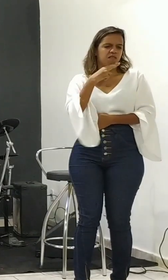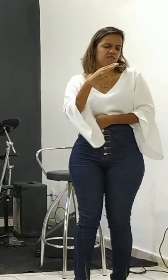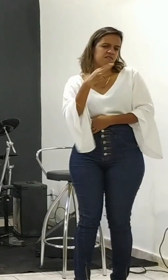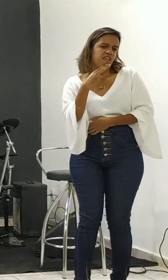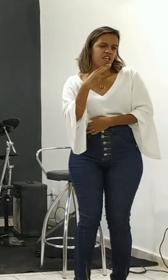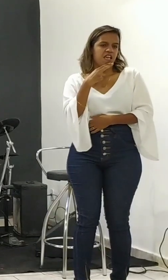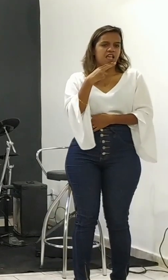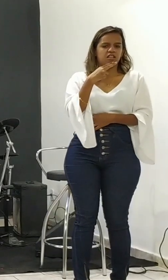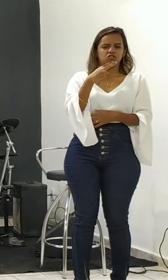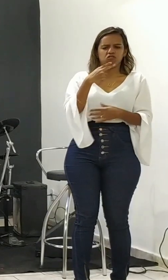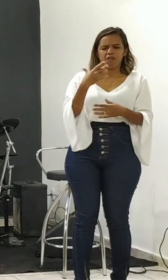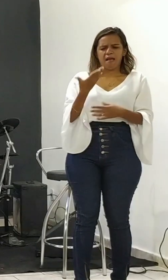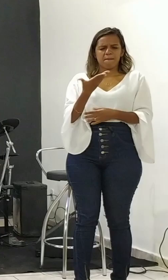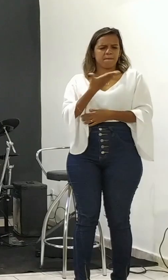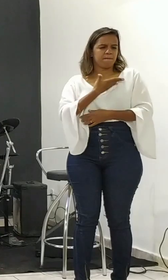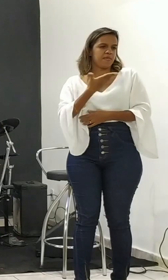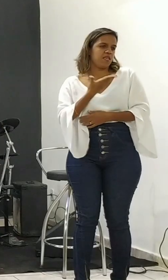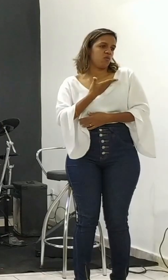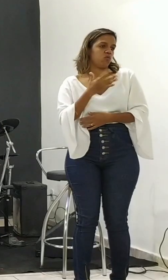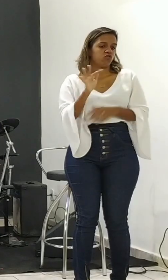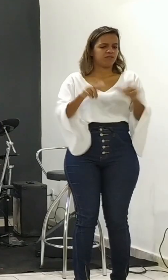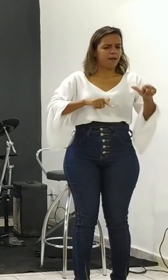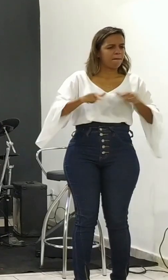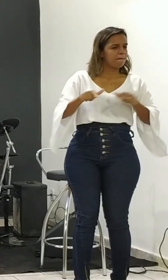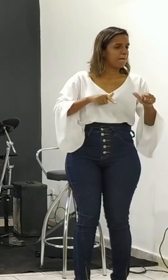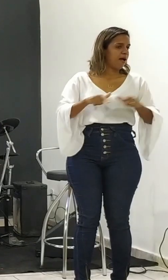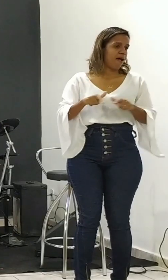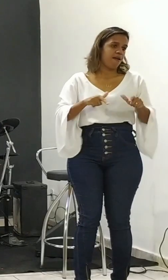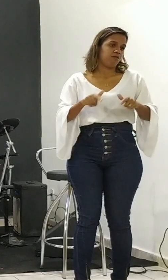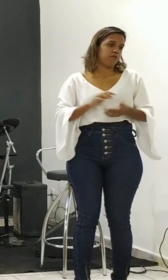netos, amantes, colegas.